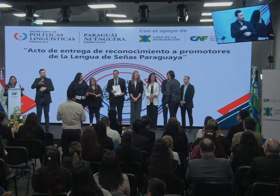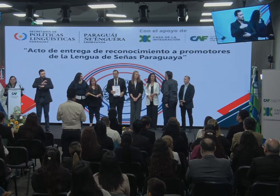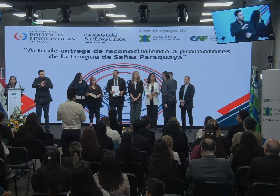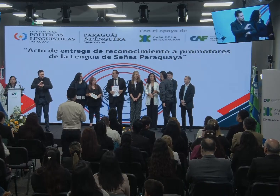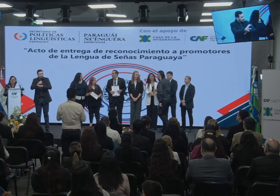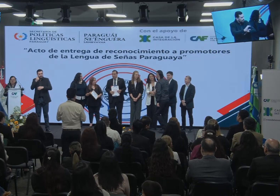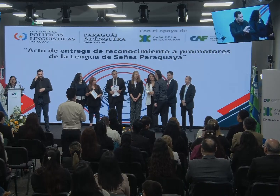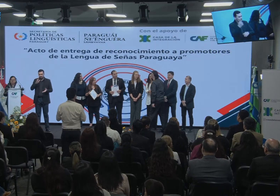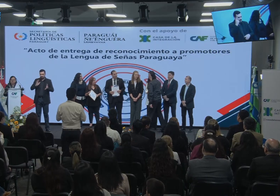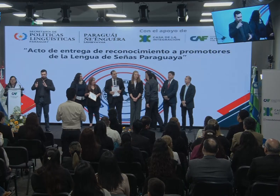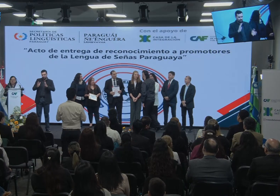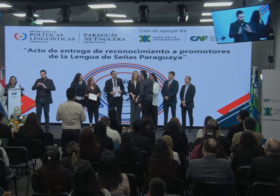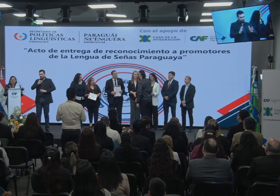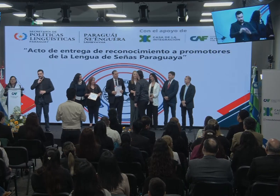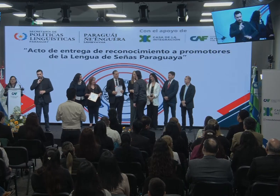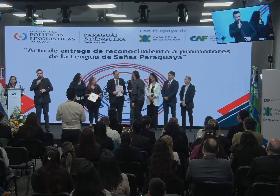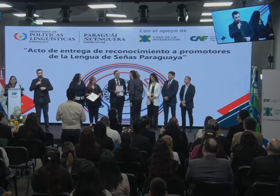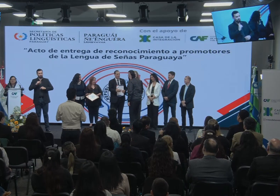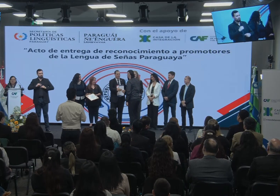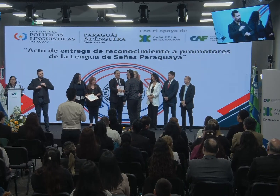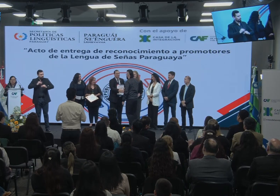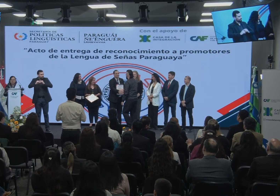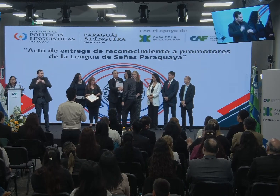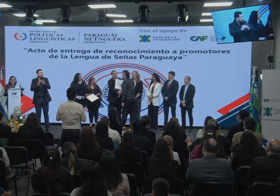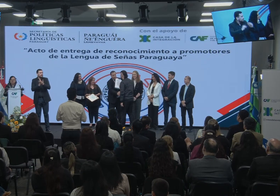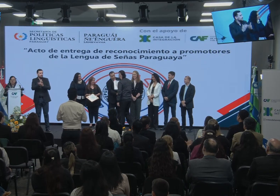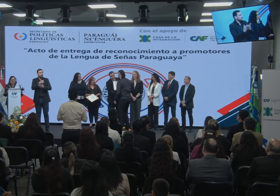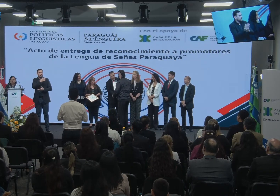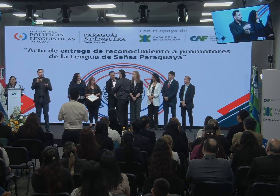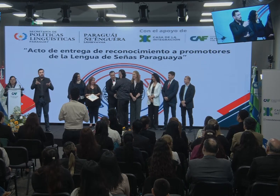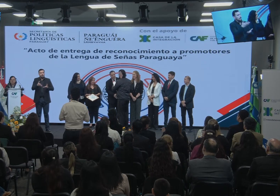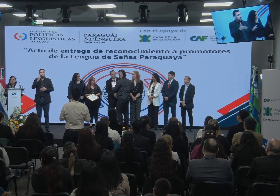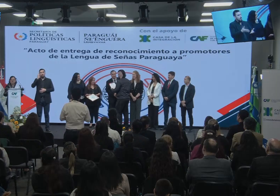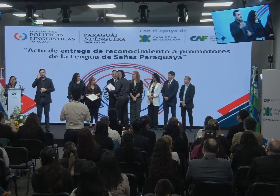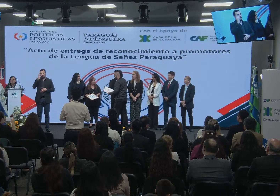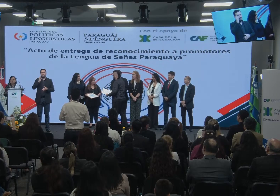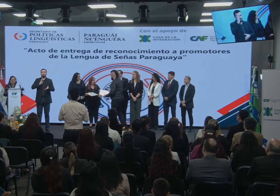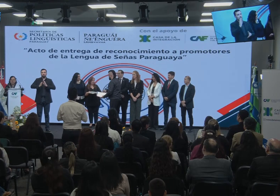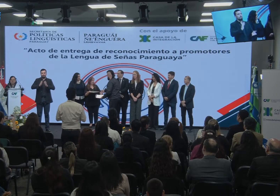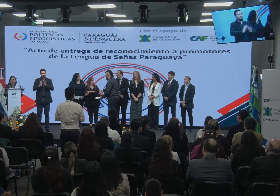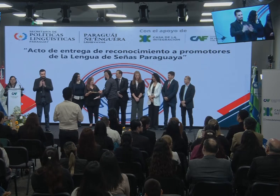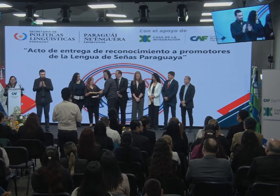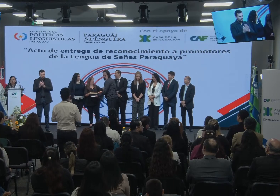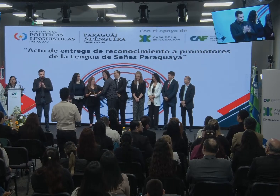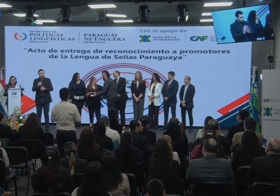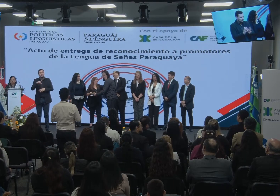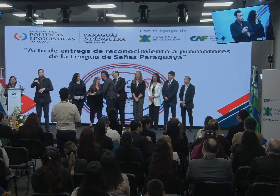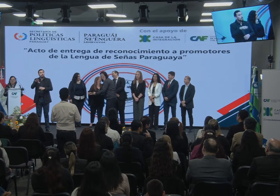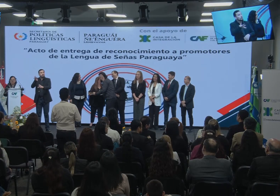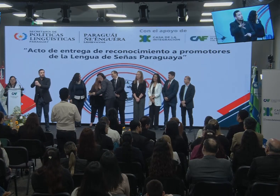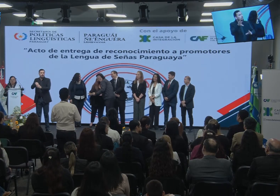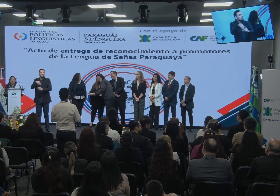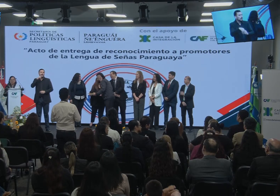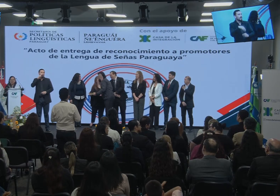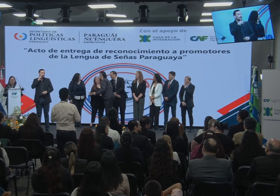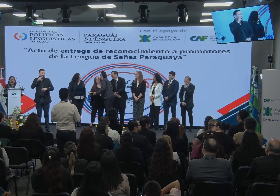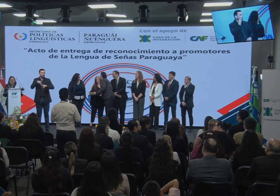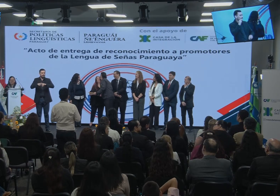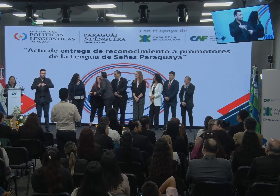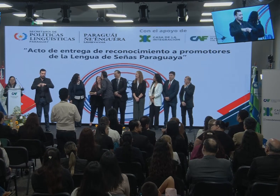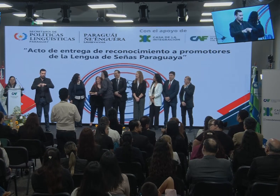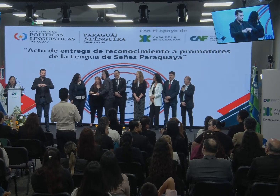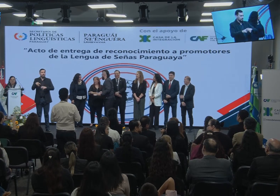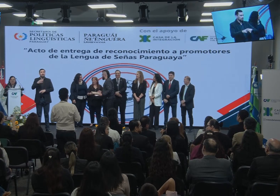técnicas de interpretación. Se desempeña como profesional de lengua de señas en el ámbito educativo y técnico en